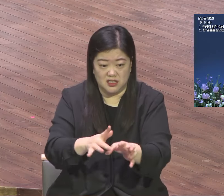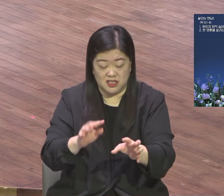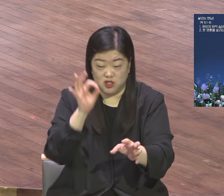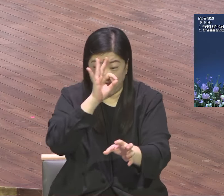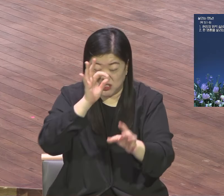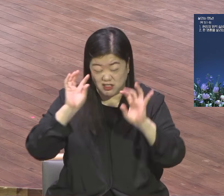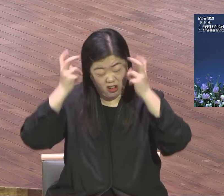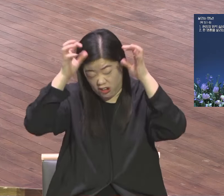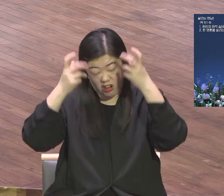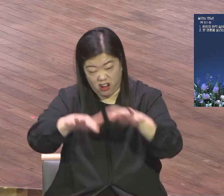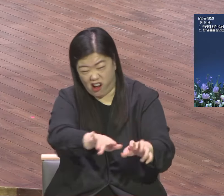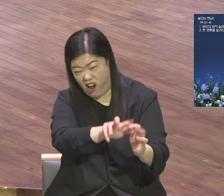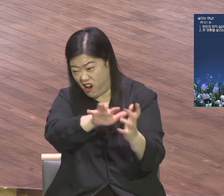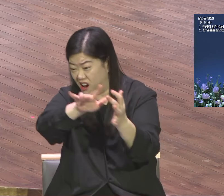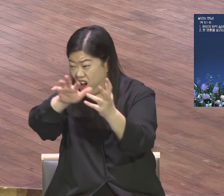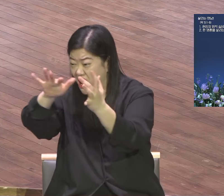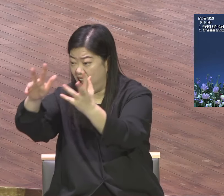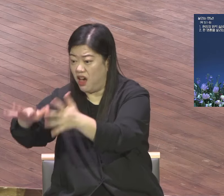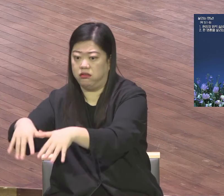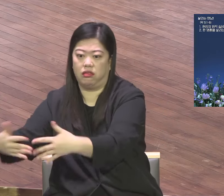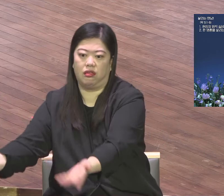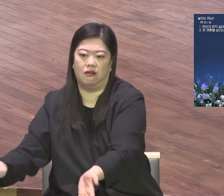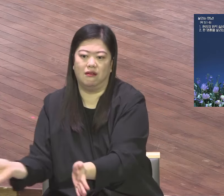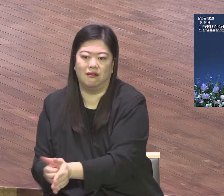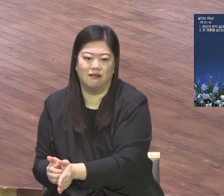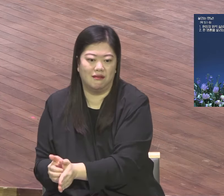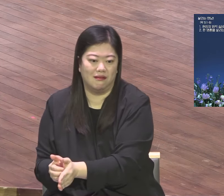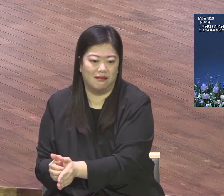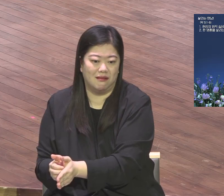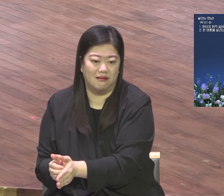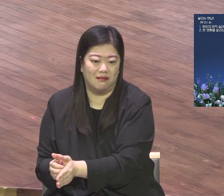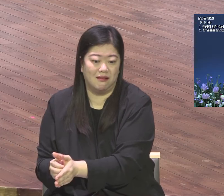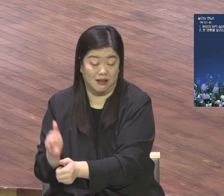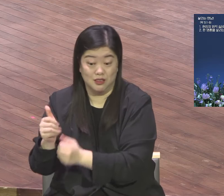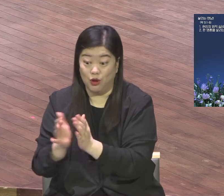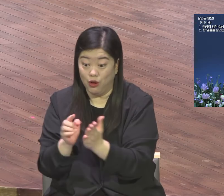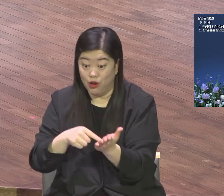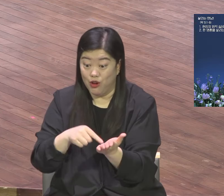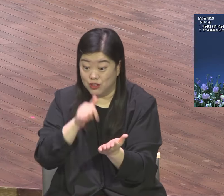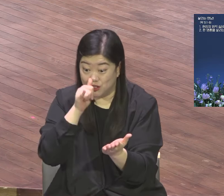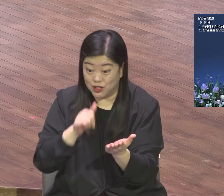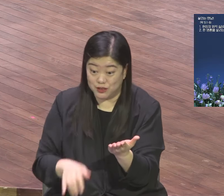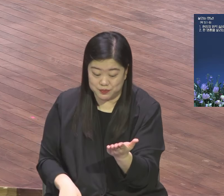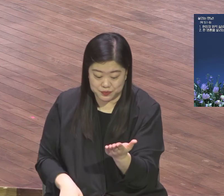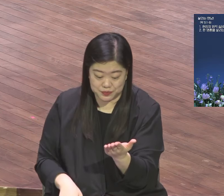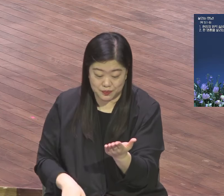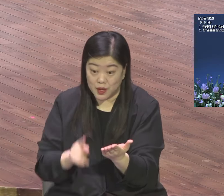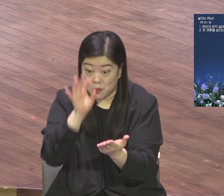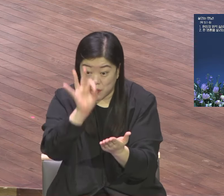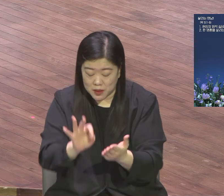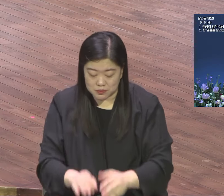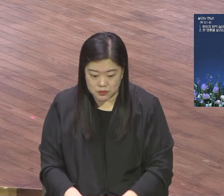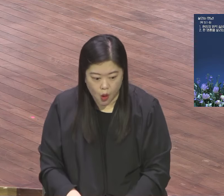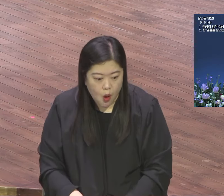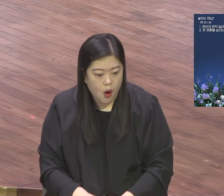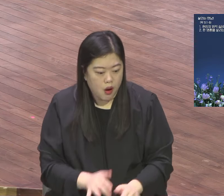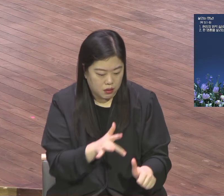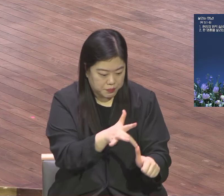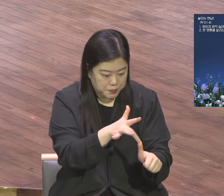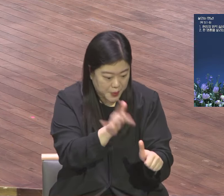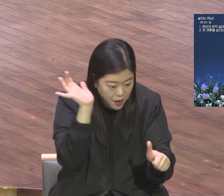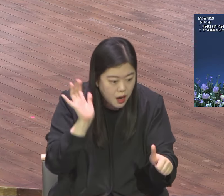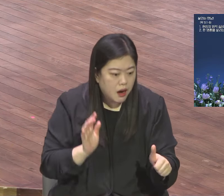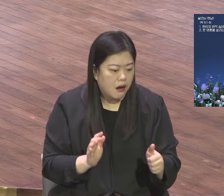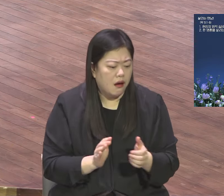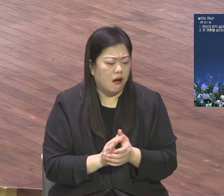다 몰살 물에 빠져 죽었다라고 그렇게 봅니다. 그런데 이후에 보니까 이 지역 사람들이